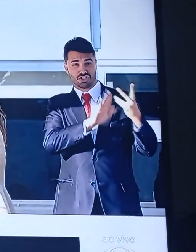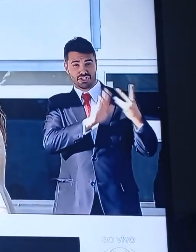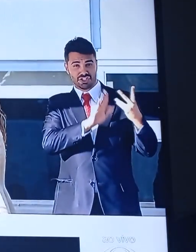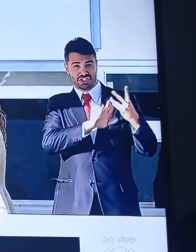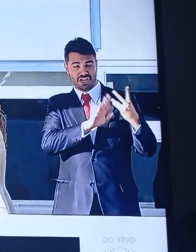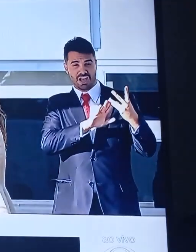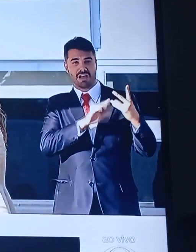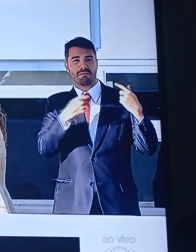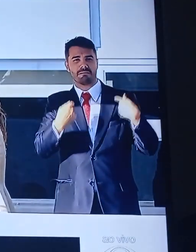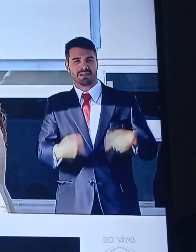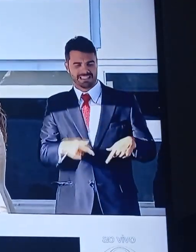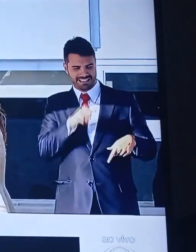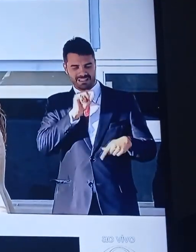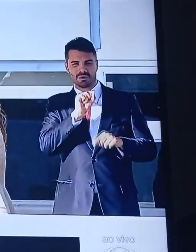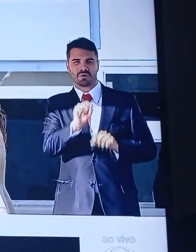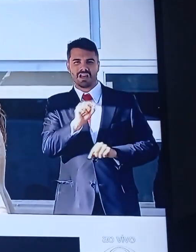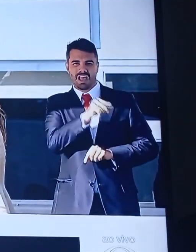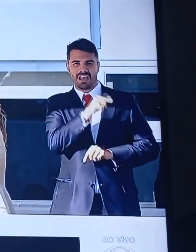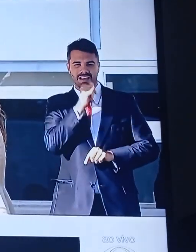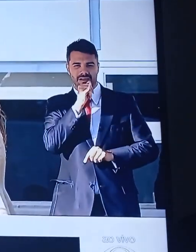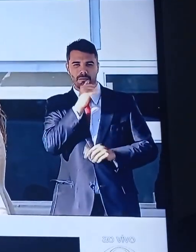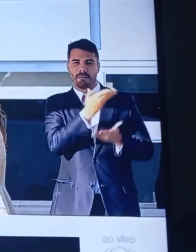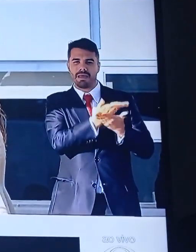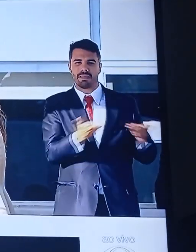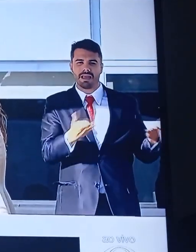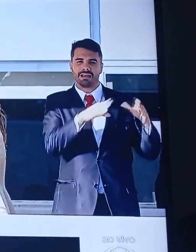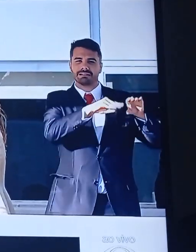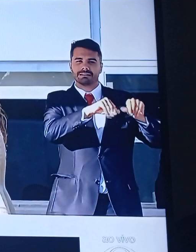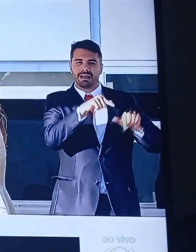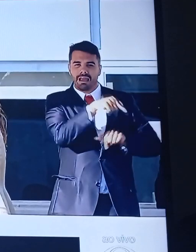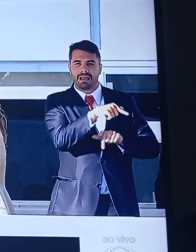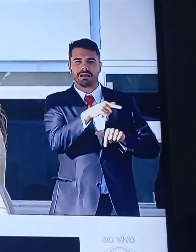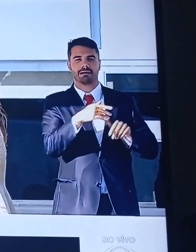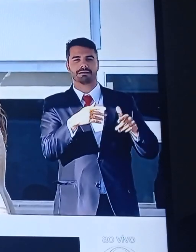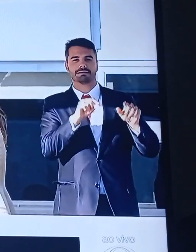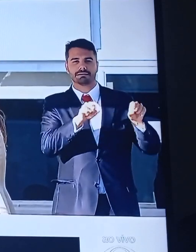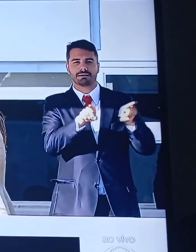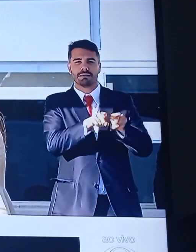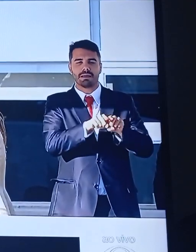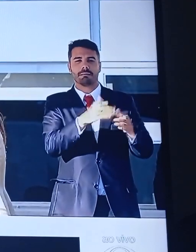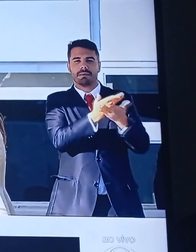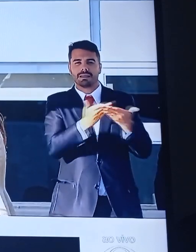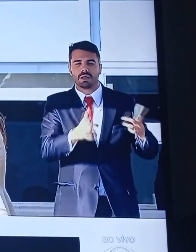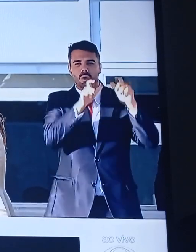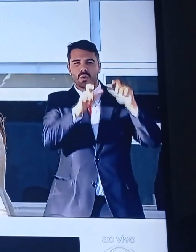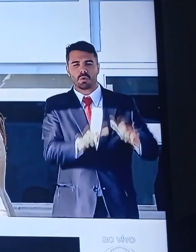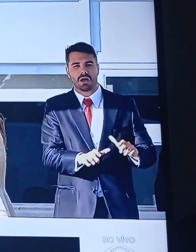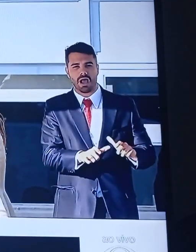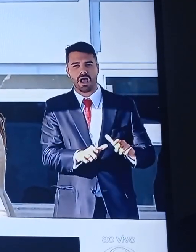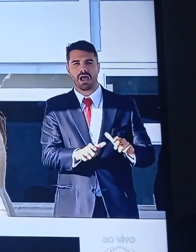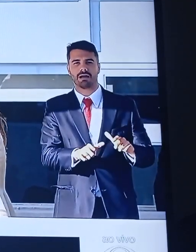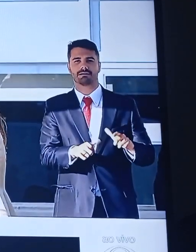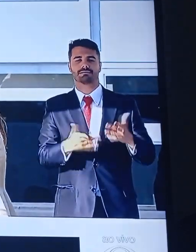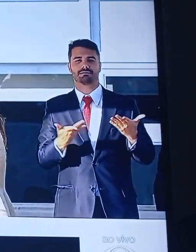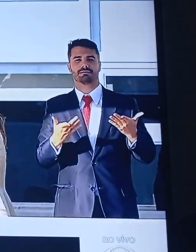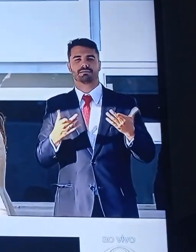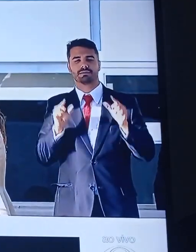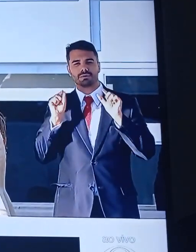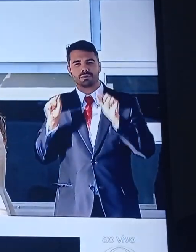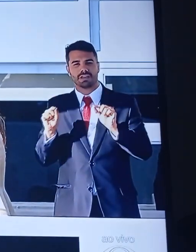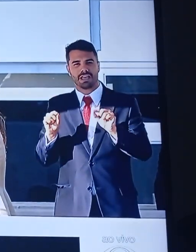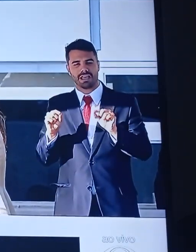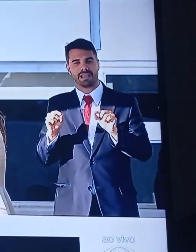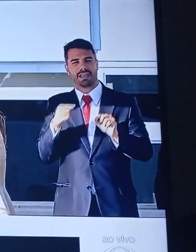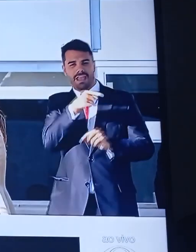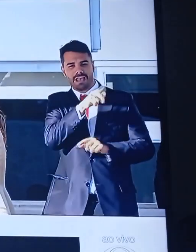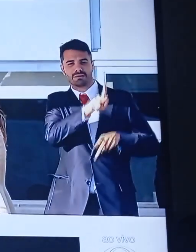suas terras demarcadas e livres da ameaça das atividades econômicas ilegais e predatórias. Precisam ter